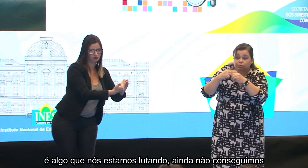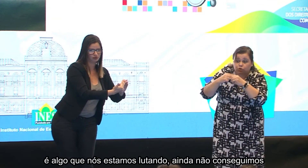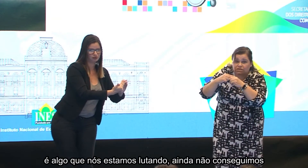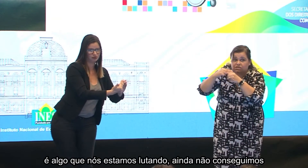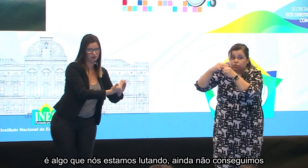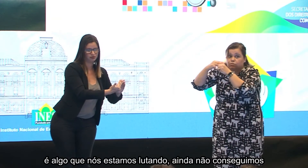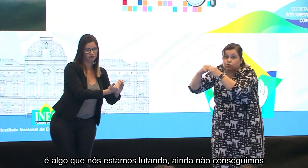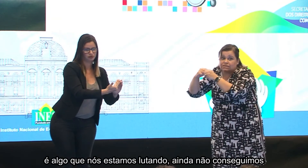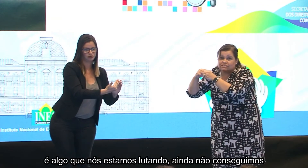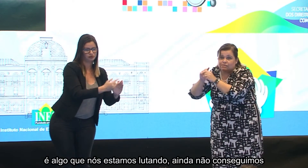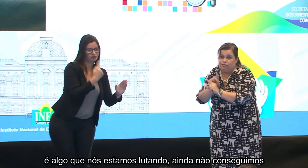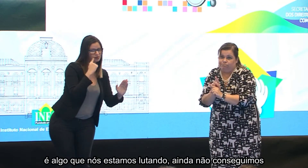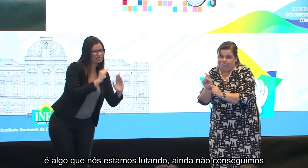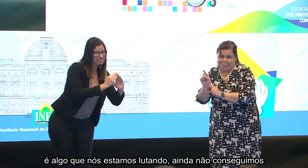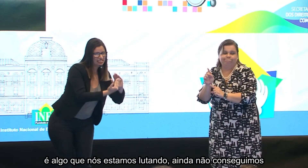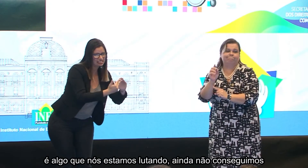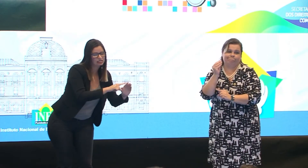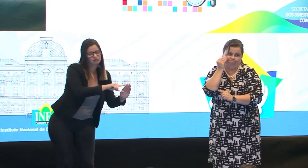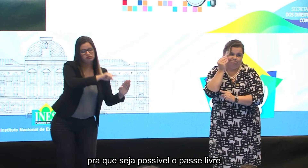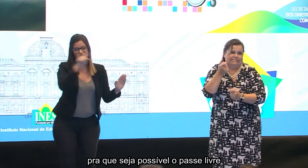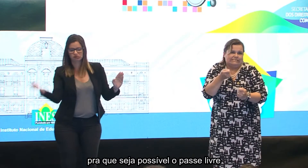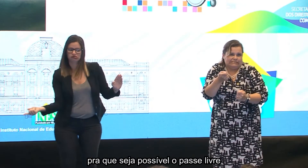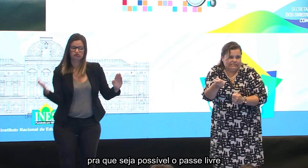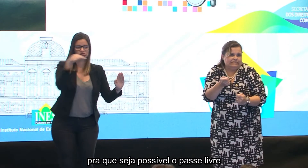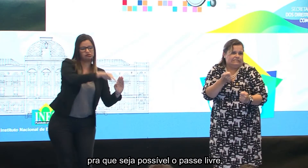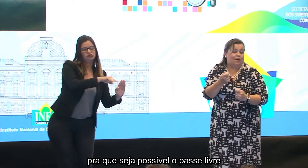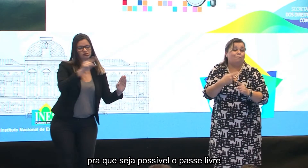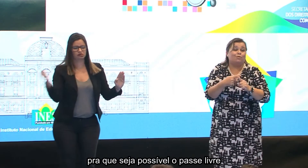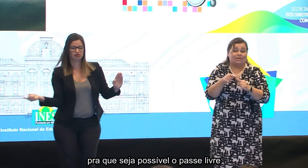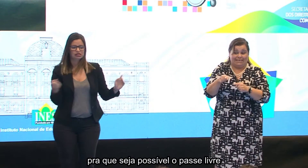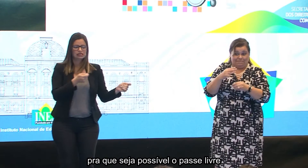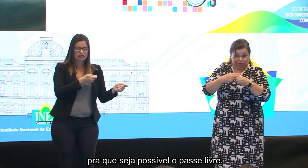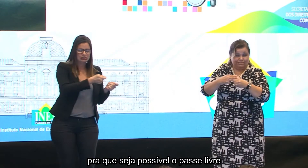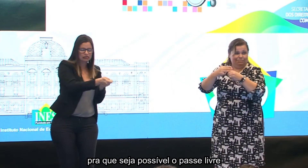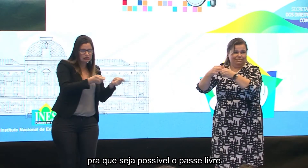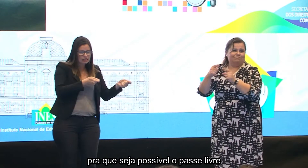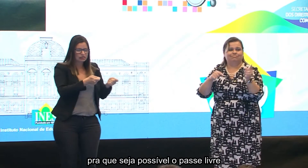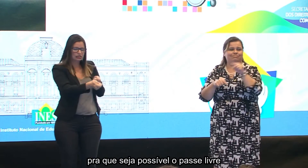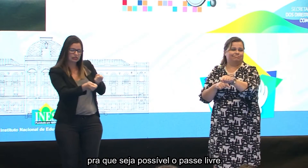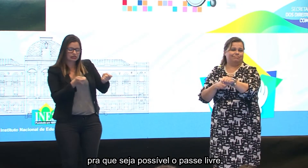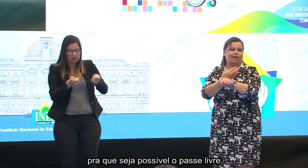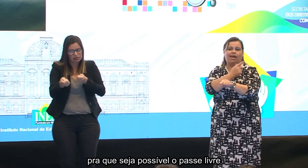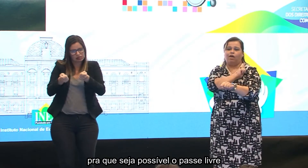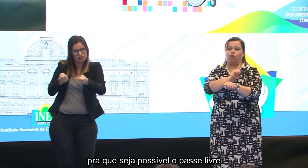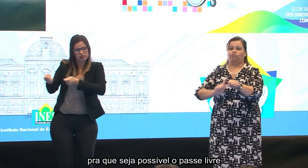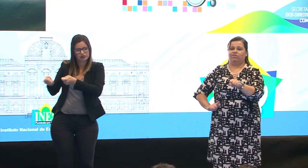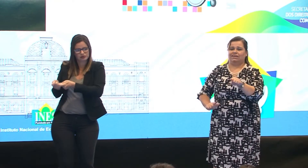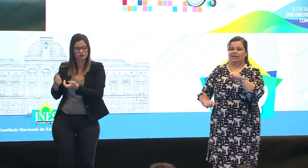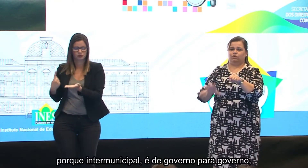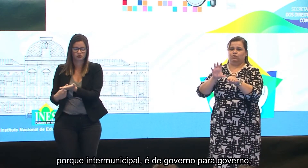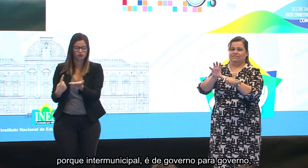lutando, que ainda não conseguimos também, para que seja possível o passe livre.